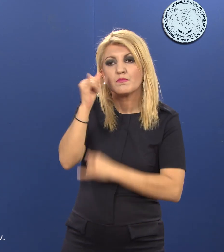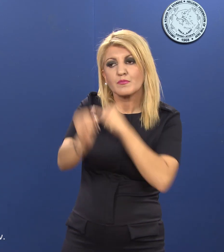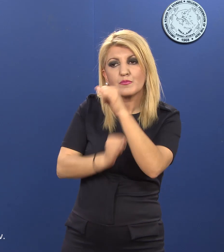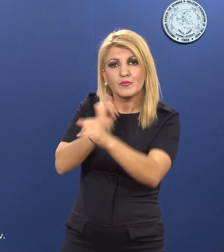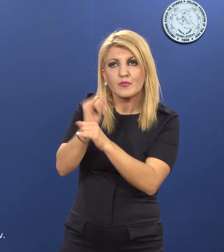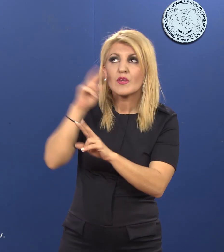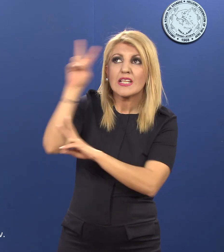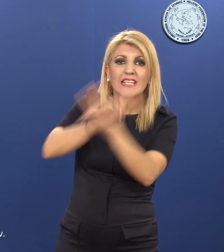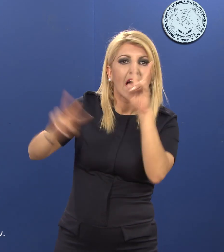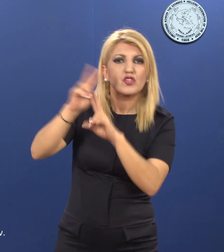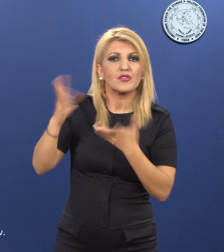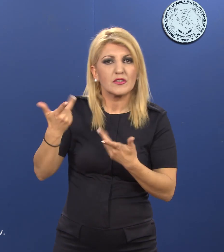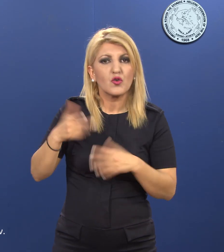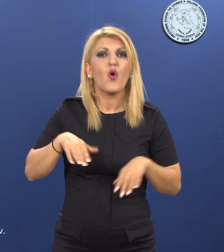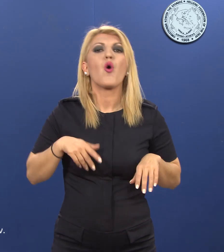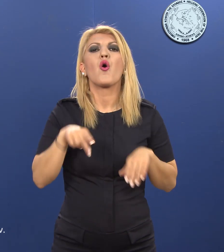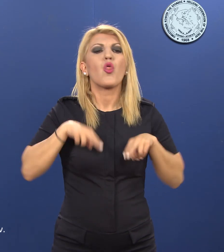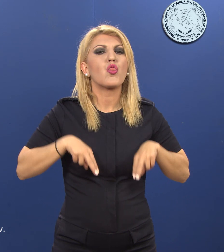Υπότιτλοι AUTHORWAVE